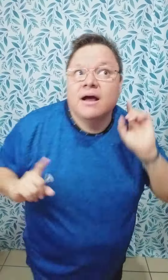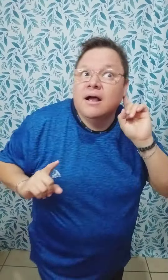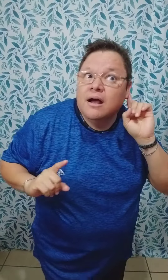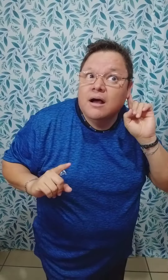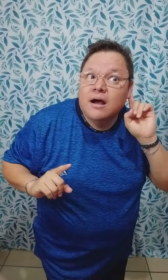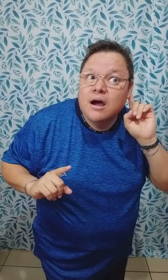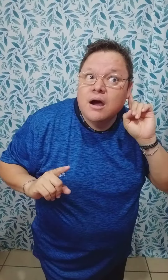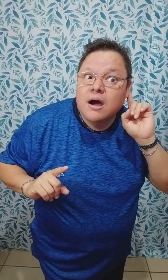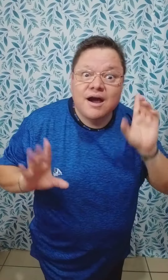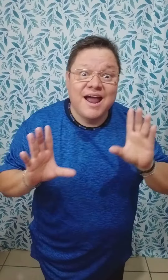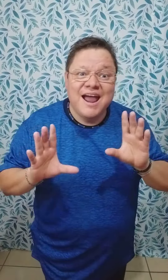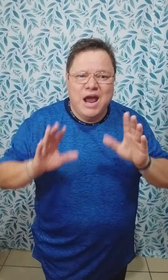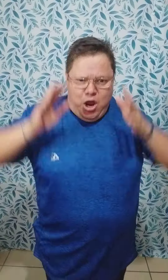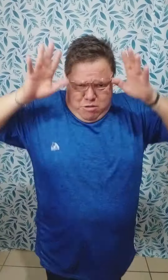muchos borregos,